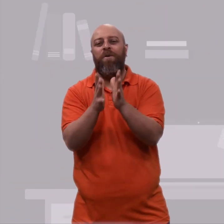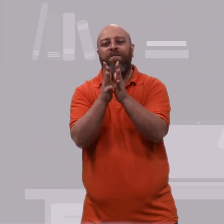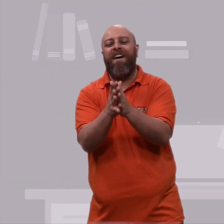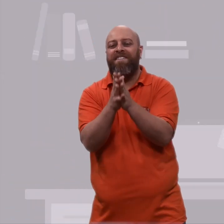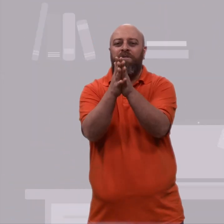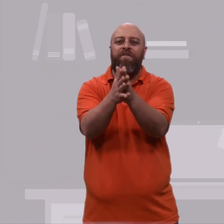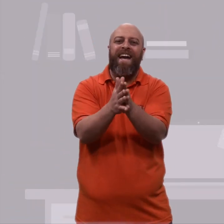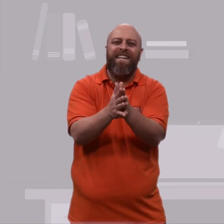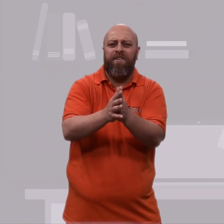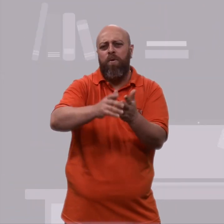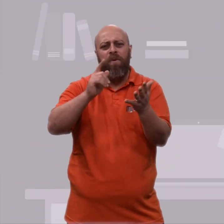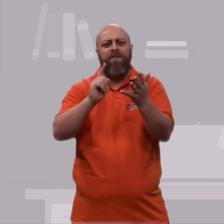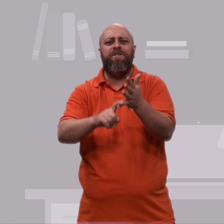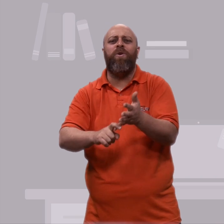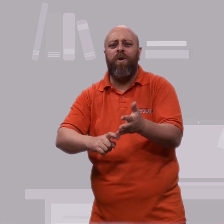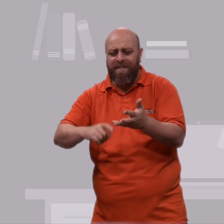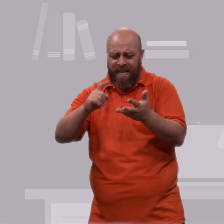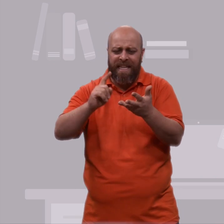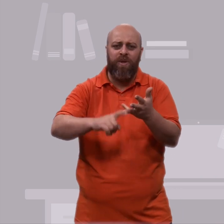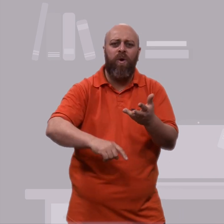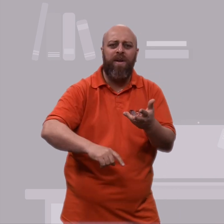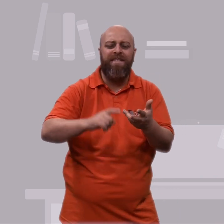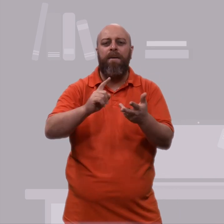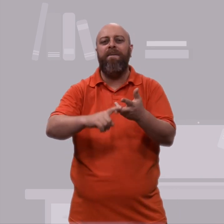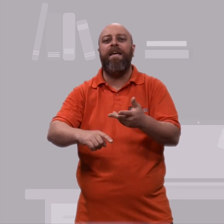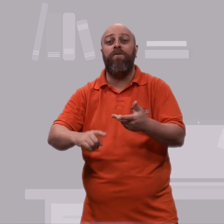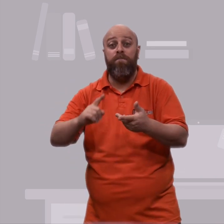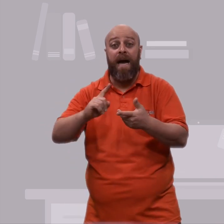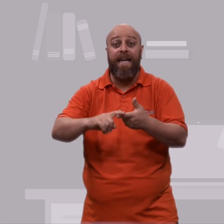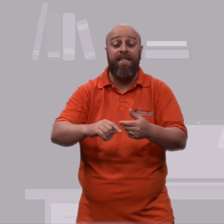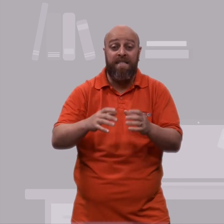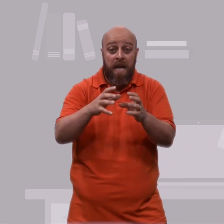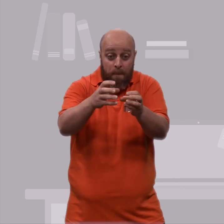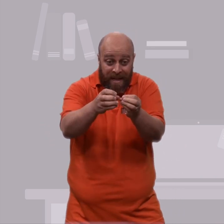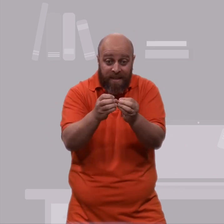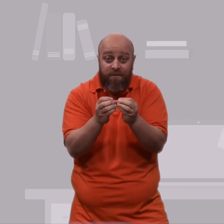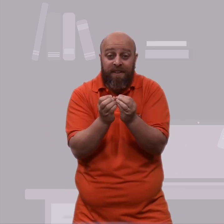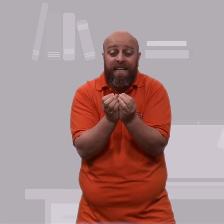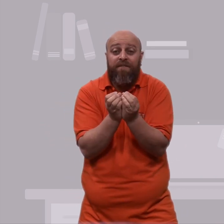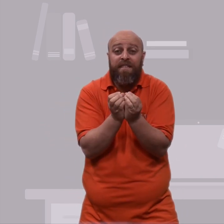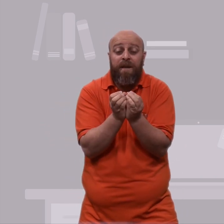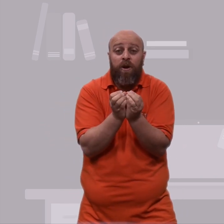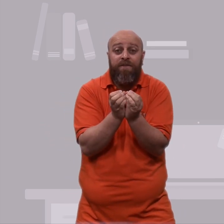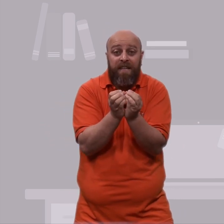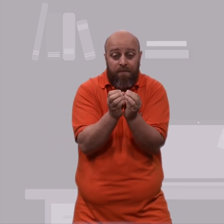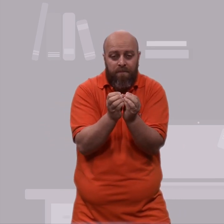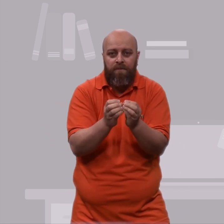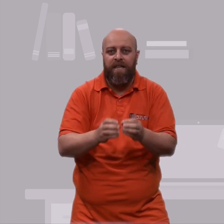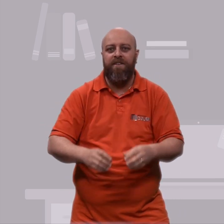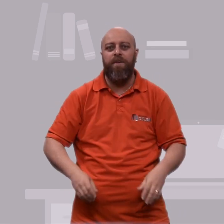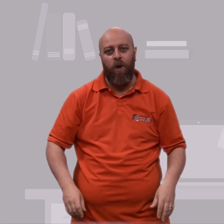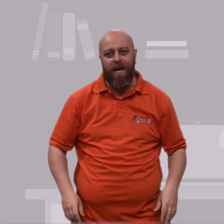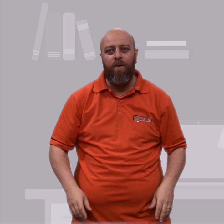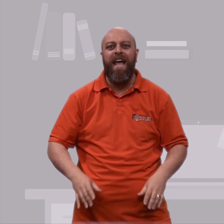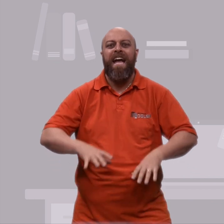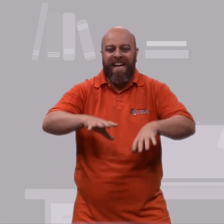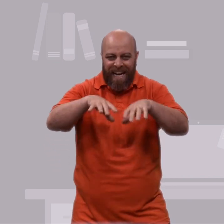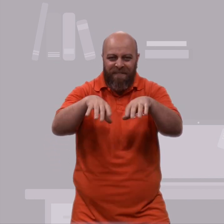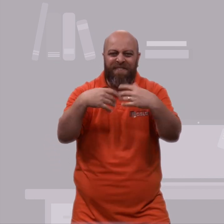confiável da conversa com professores treinadores amigos parentes para que fique cada vez melhor fique cada vez melhor não né talvez